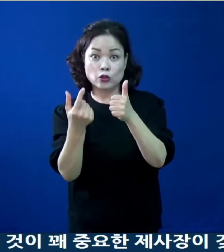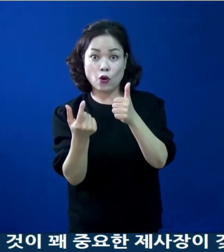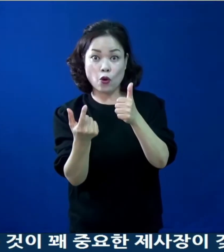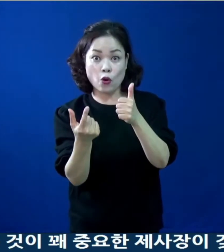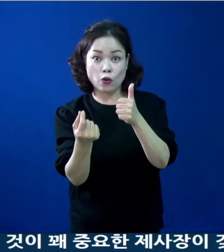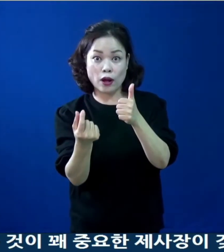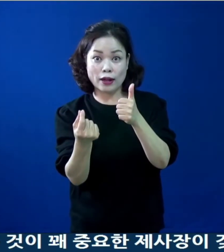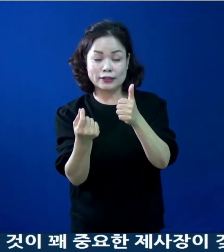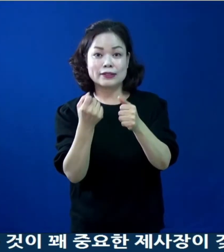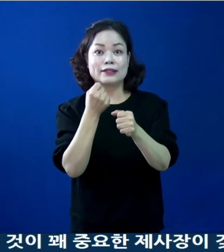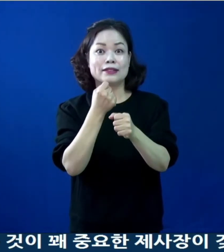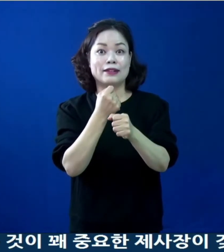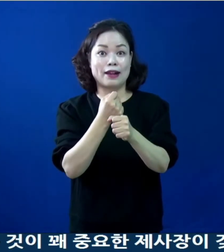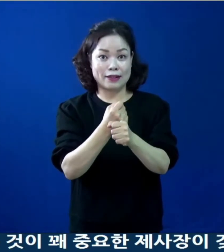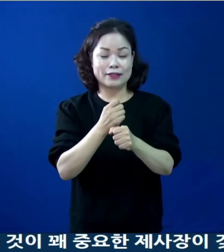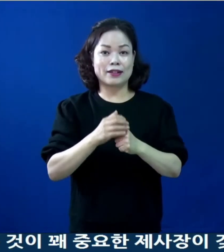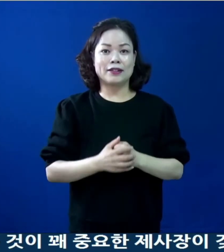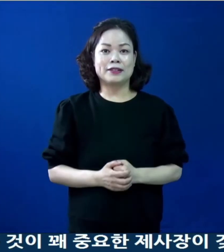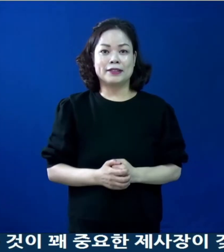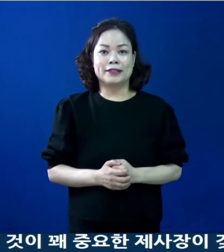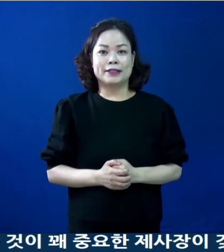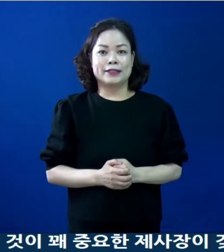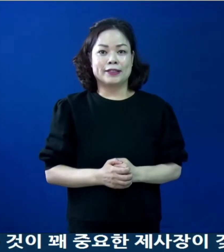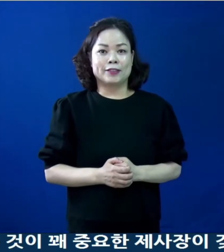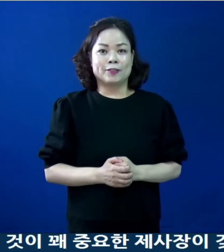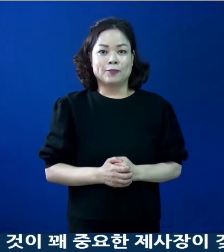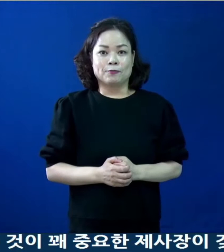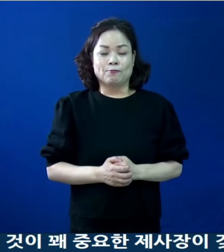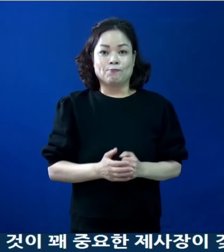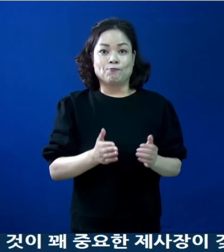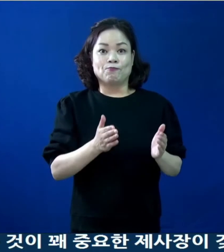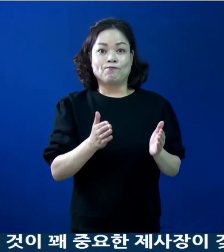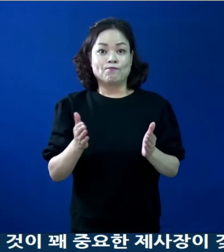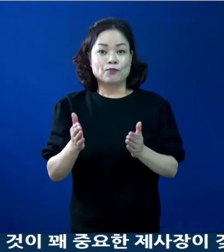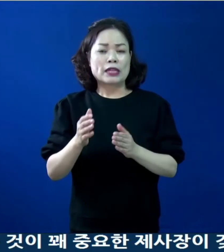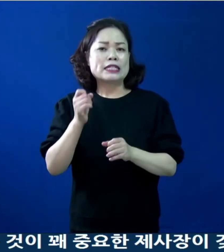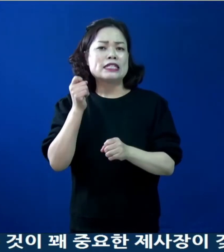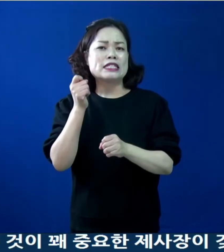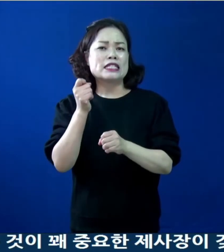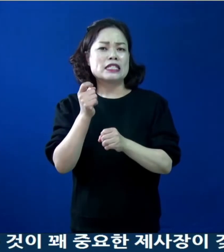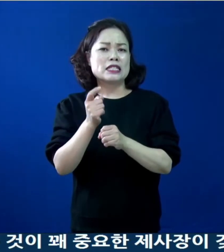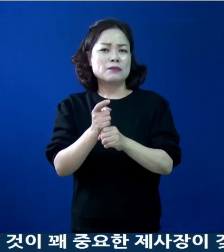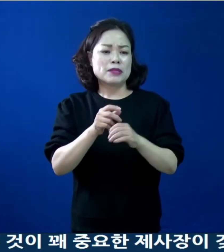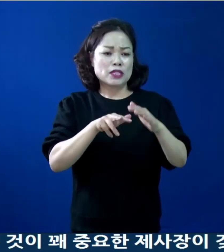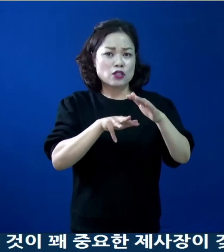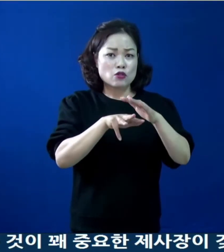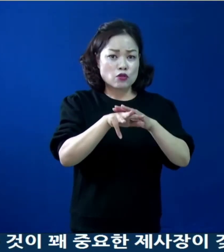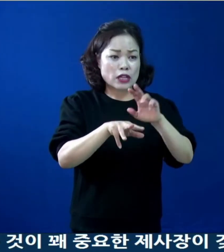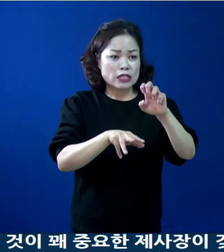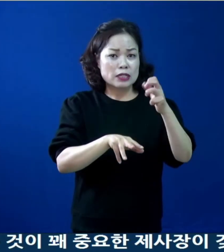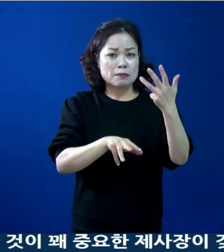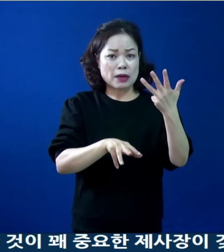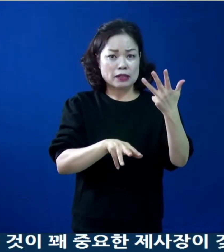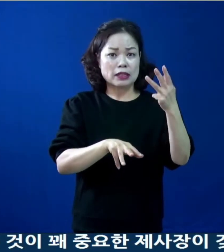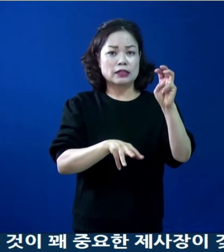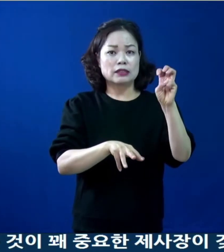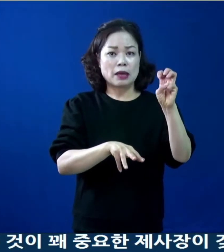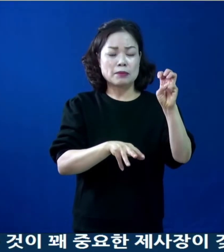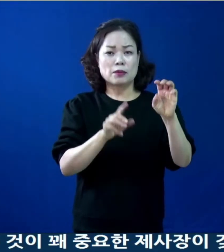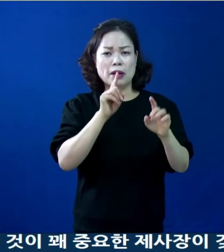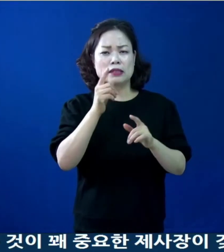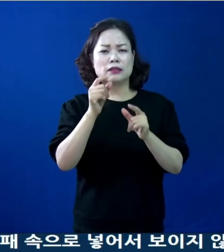하였더라, 이렇게 갔더라, 이렇게 정리가 되죠. 이미 출애굽기 28장과 39장에서